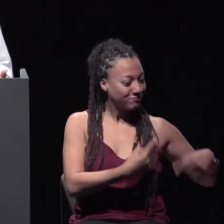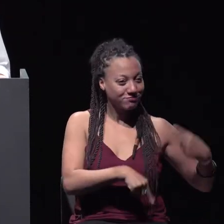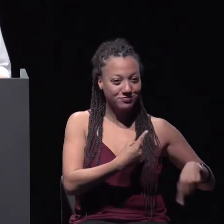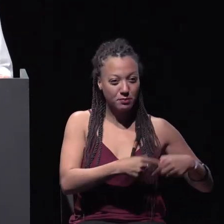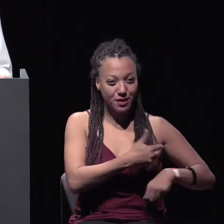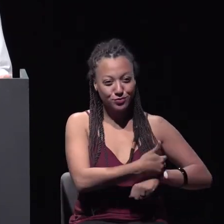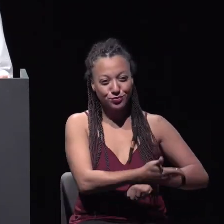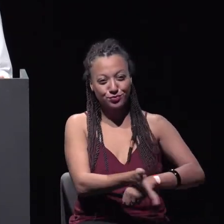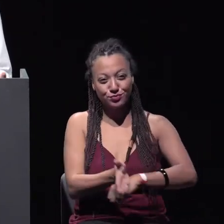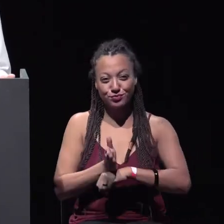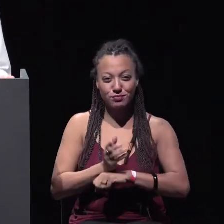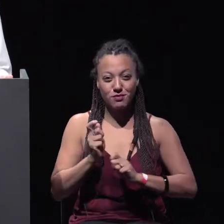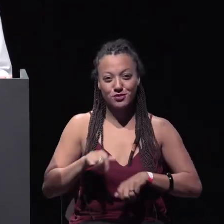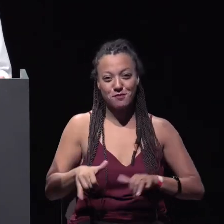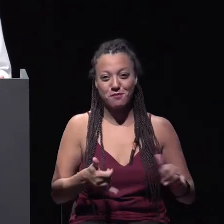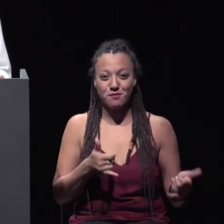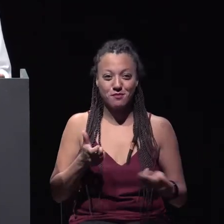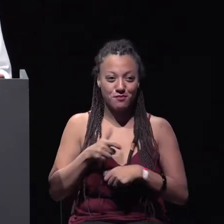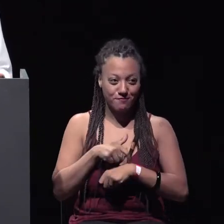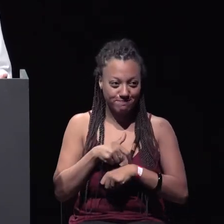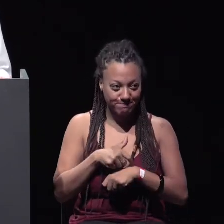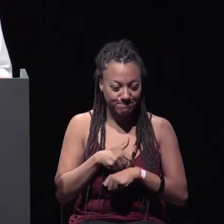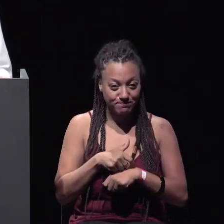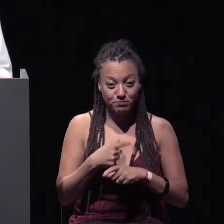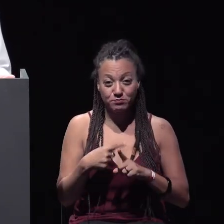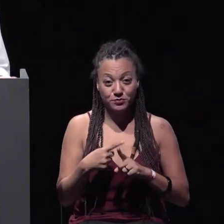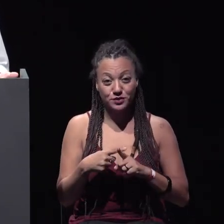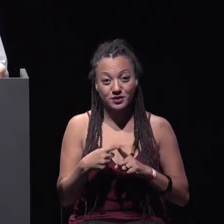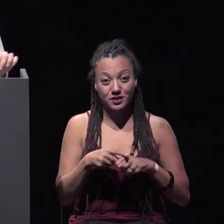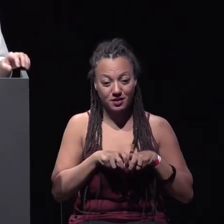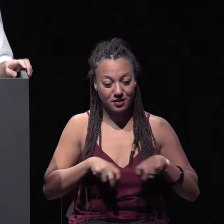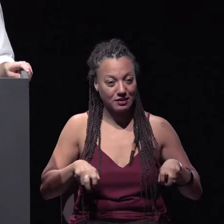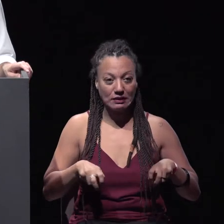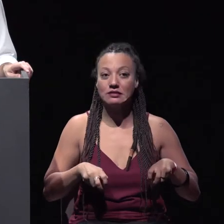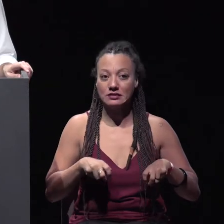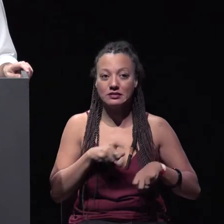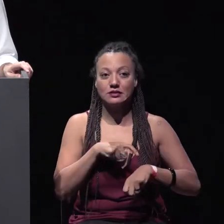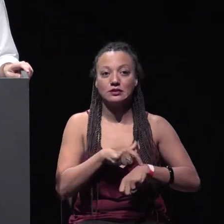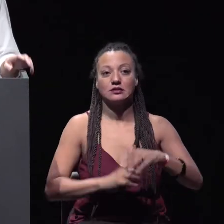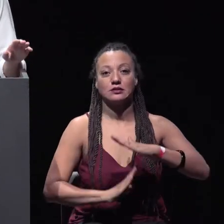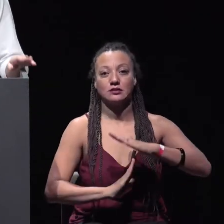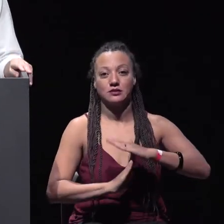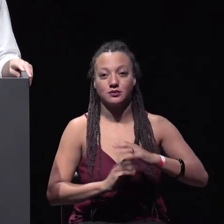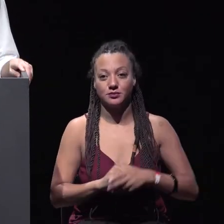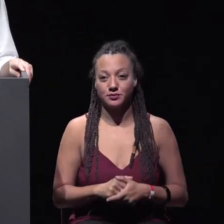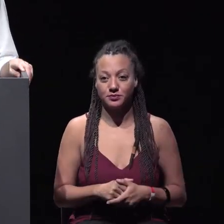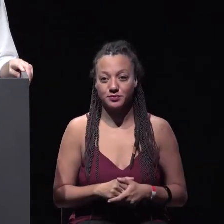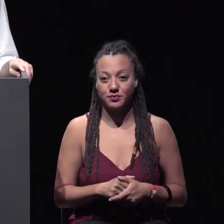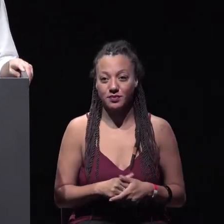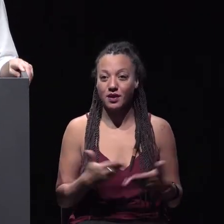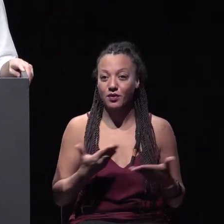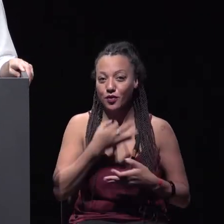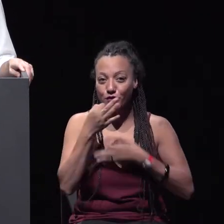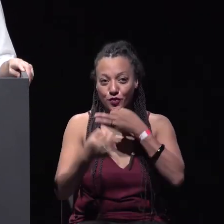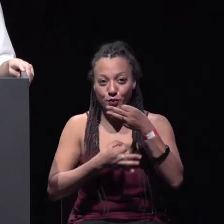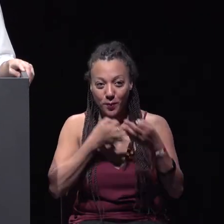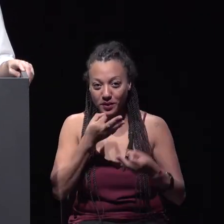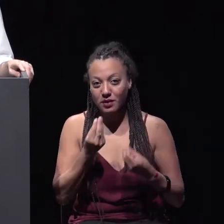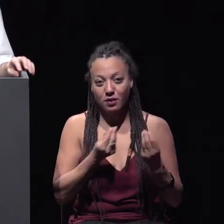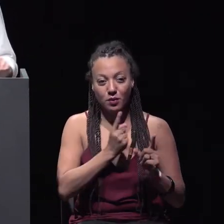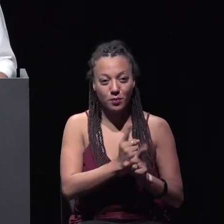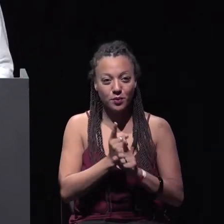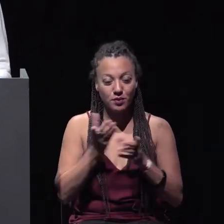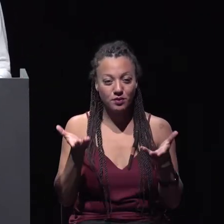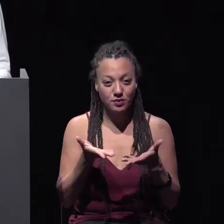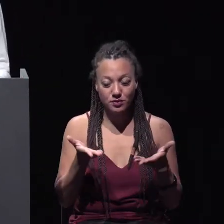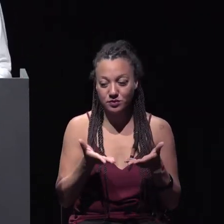e também permite que a gente aproveite melhor o tempo que a gente tem aqui que não é tanto tempo assim então agora vou comentar um pouquinho sobre o ciclo encontro